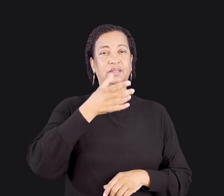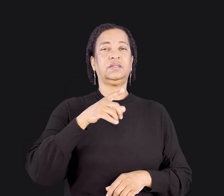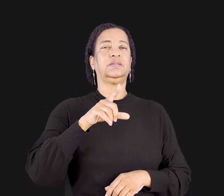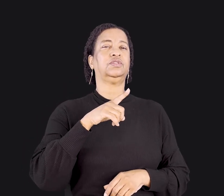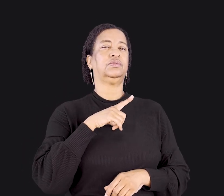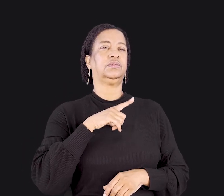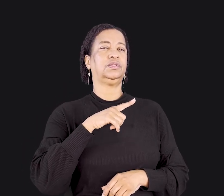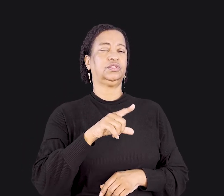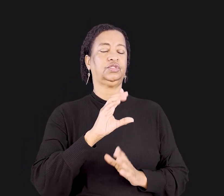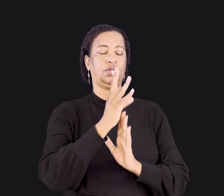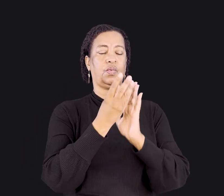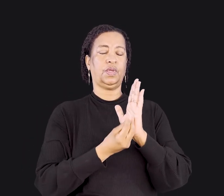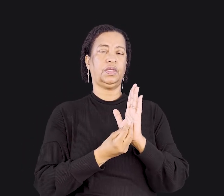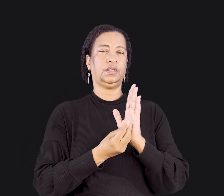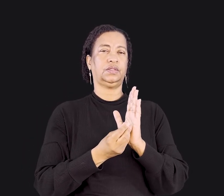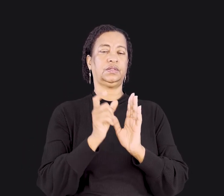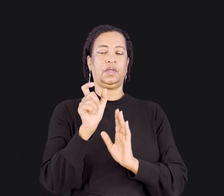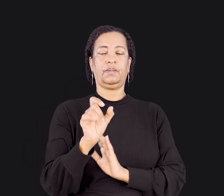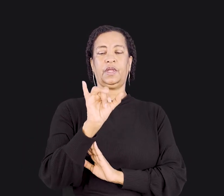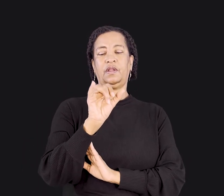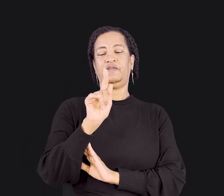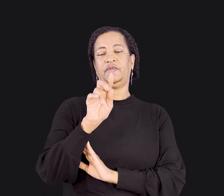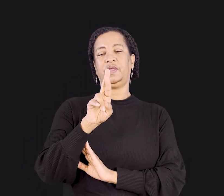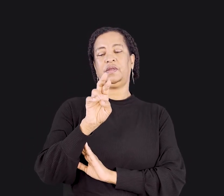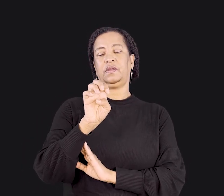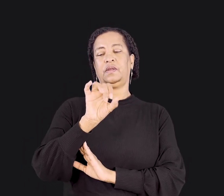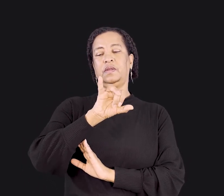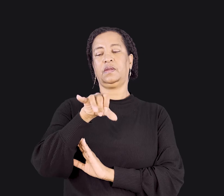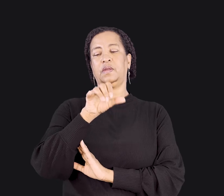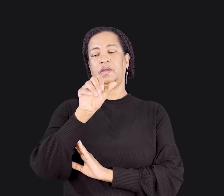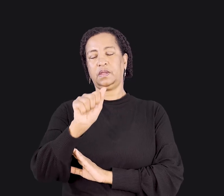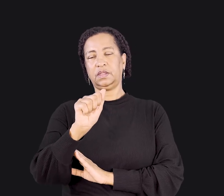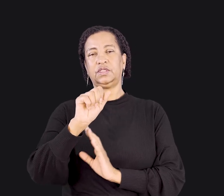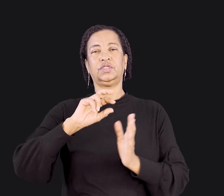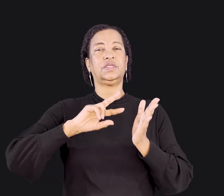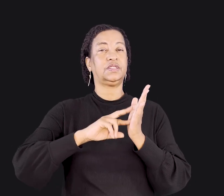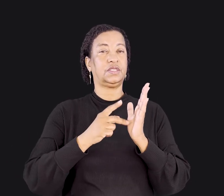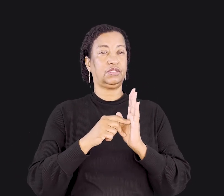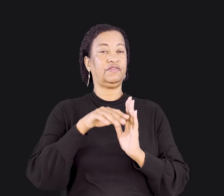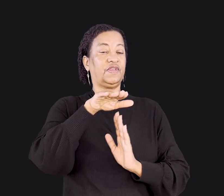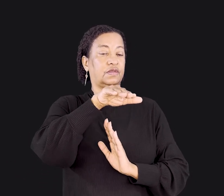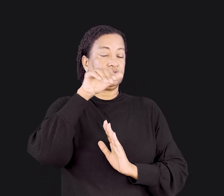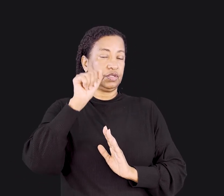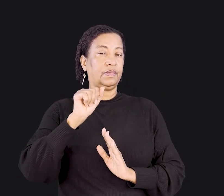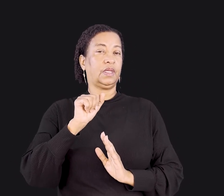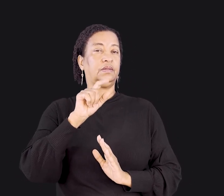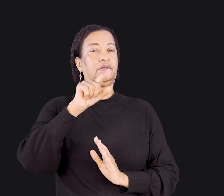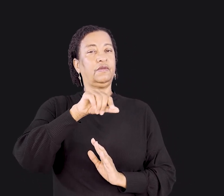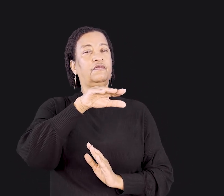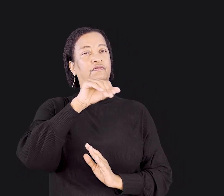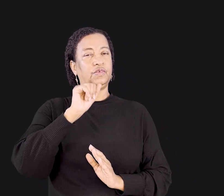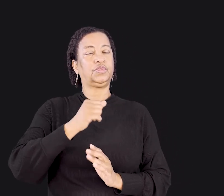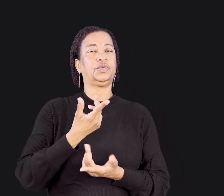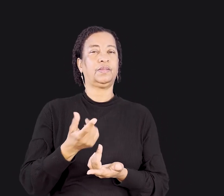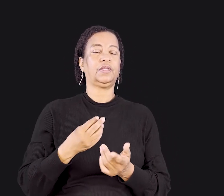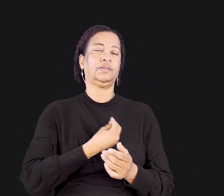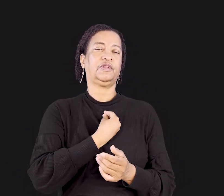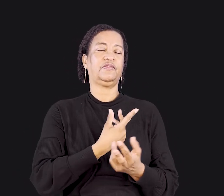A palavra igreja significa os chamados. Essa igreja foi chamada para viver como Cristo viveu e deve viver de